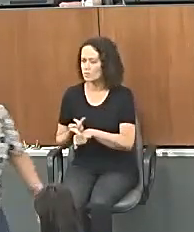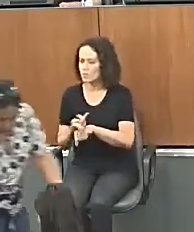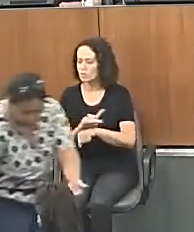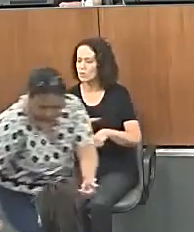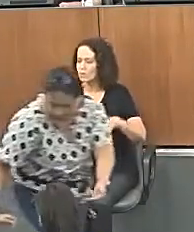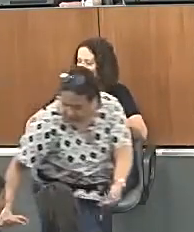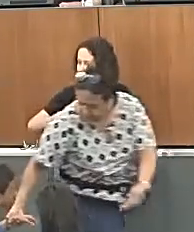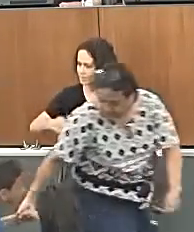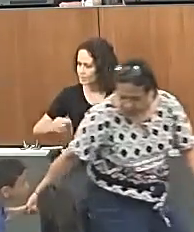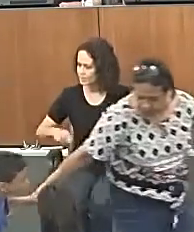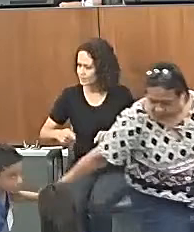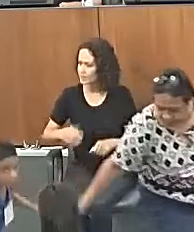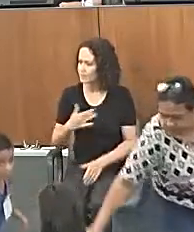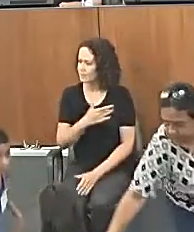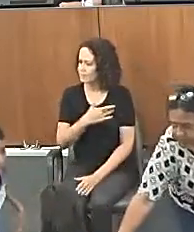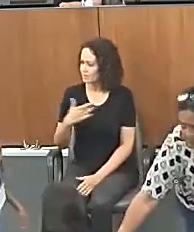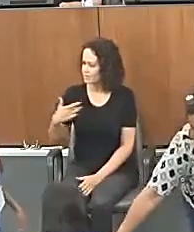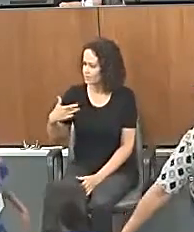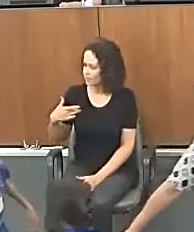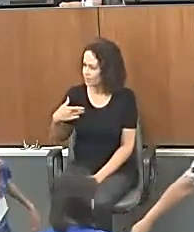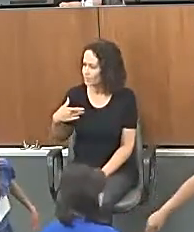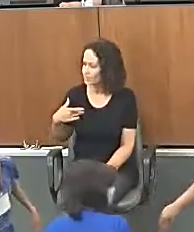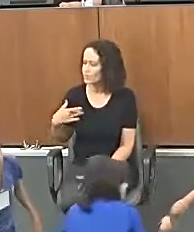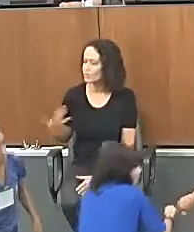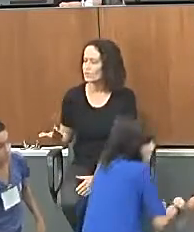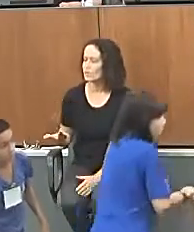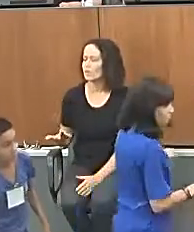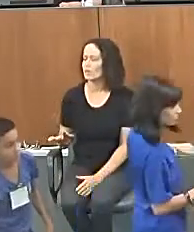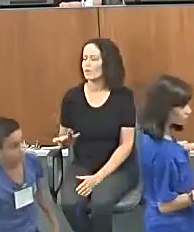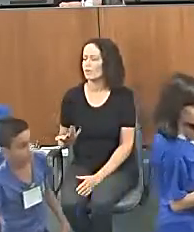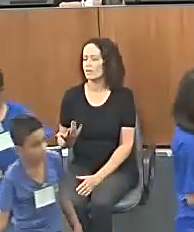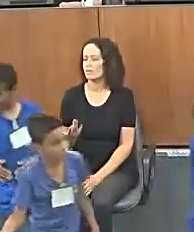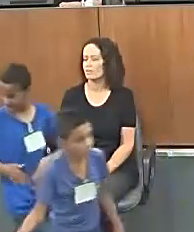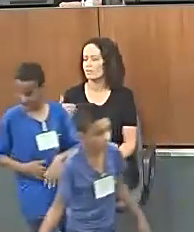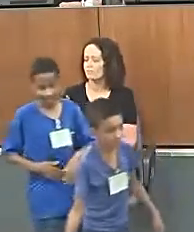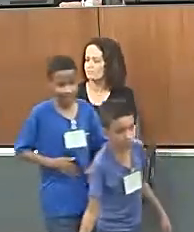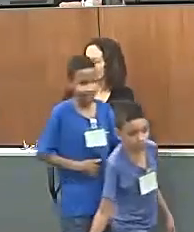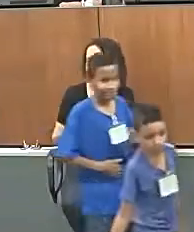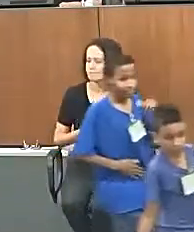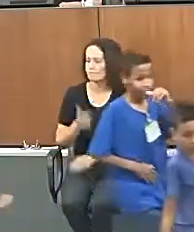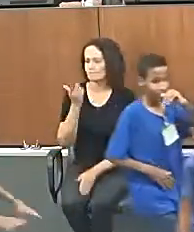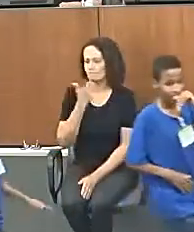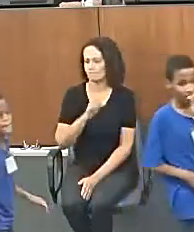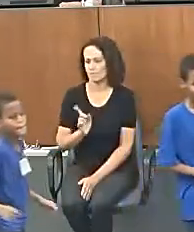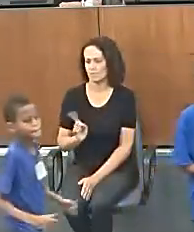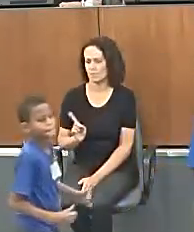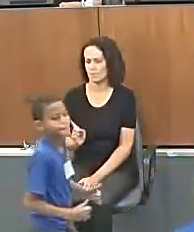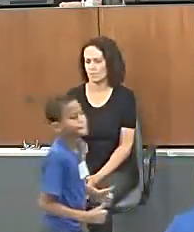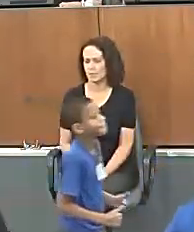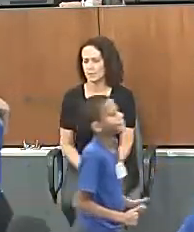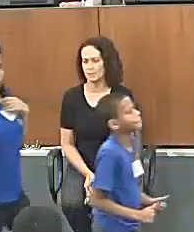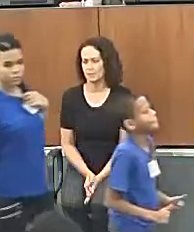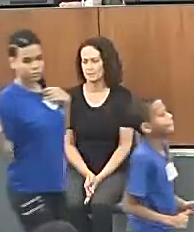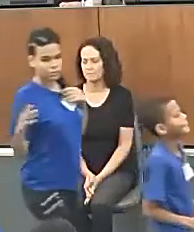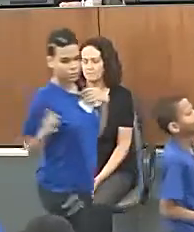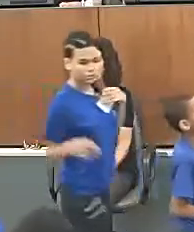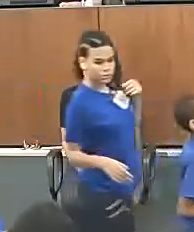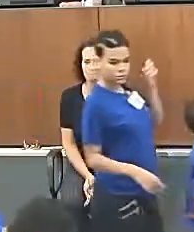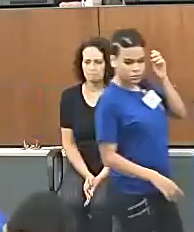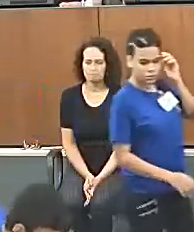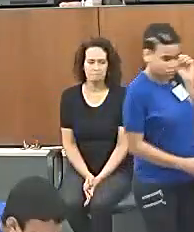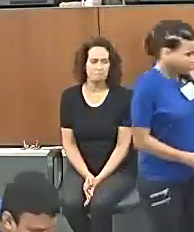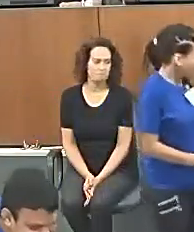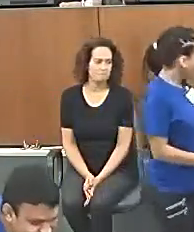de saúde ele não tem esse acesso não tem a informação correta em relação ao cuidado